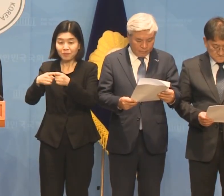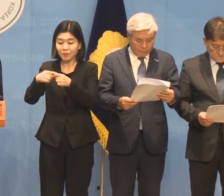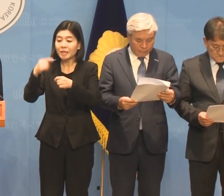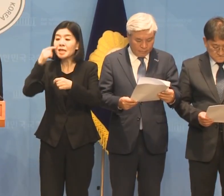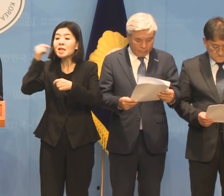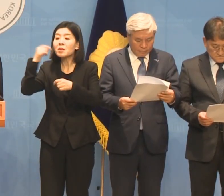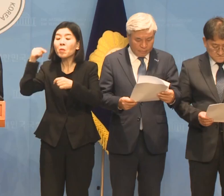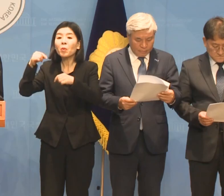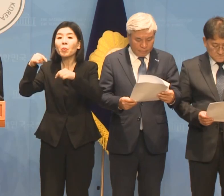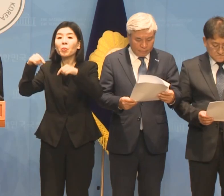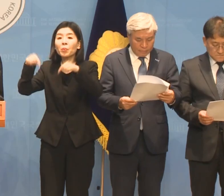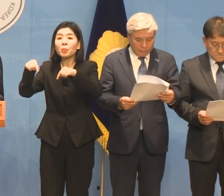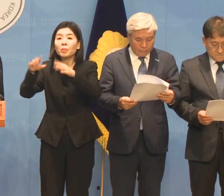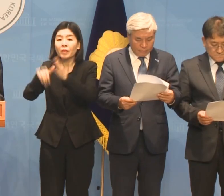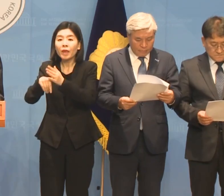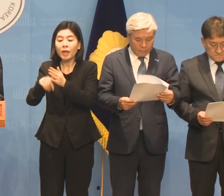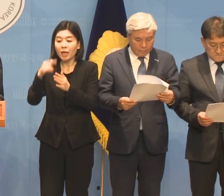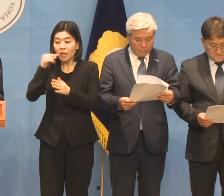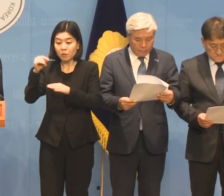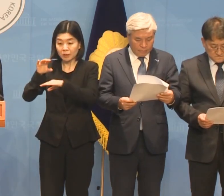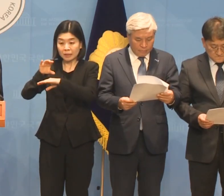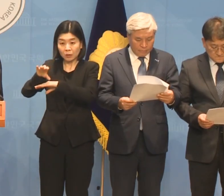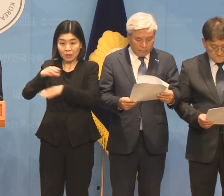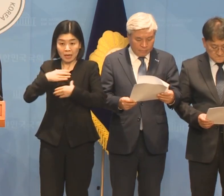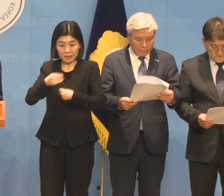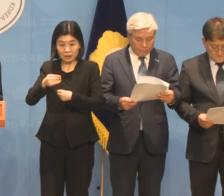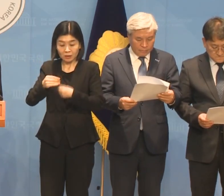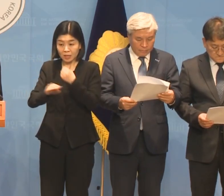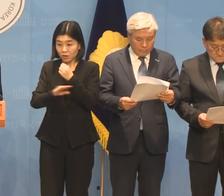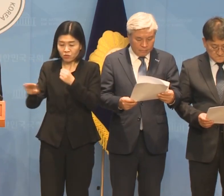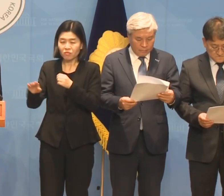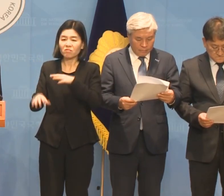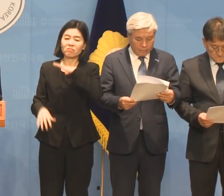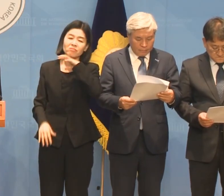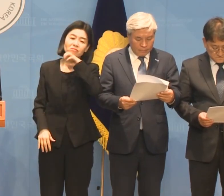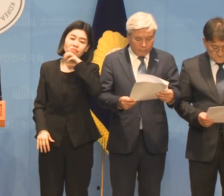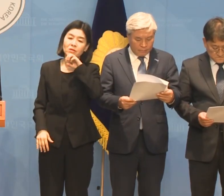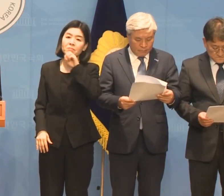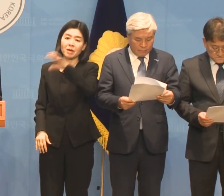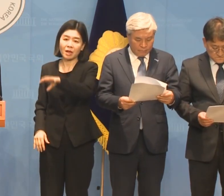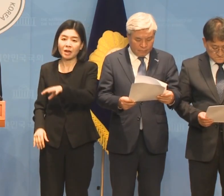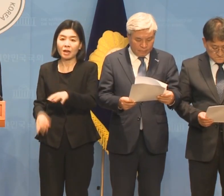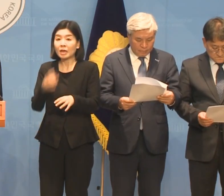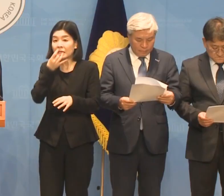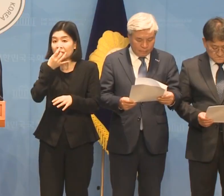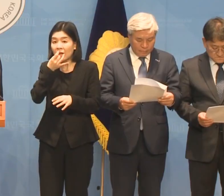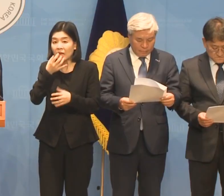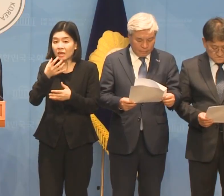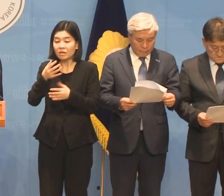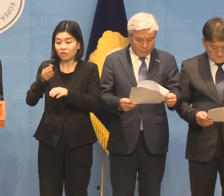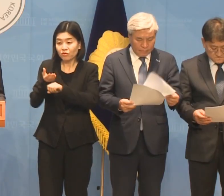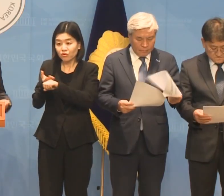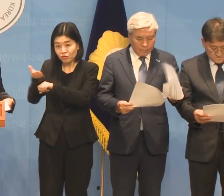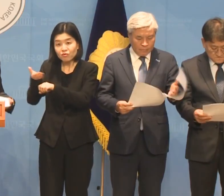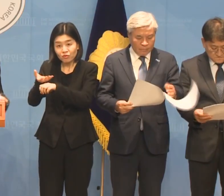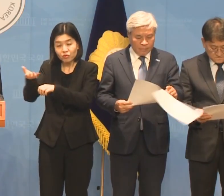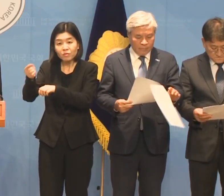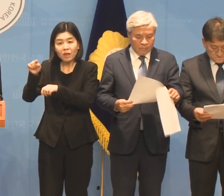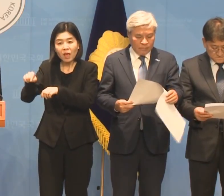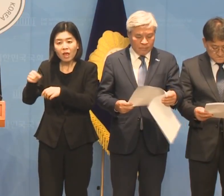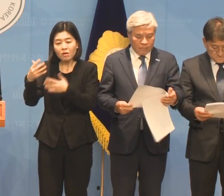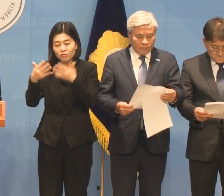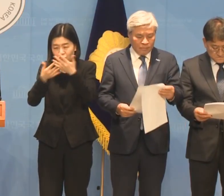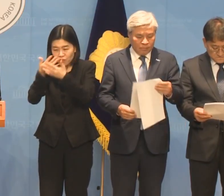일본의 자동차 안전 기준에 대해서 불만을 제기했고 쌀 수입과 유통구조